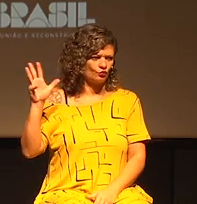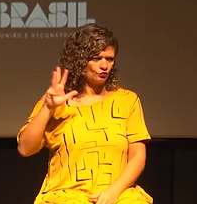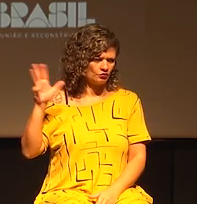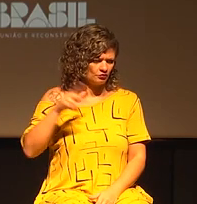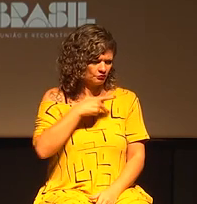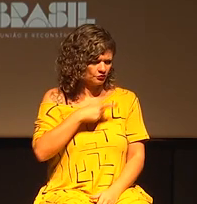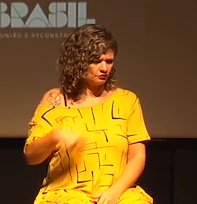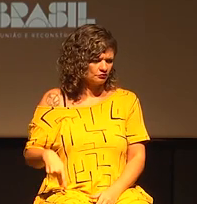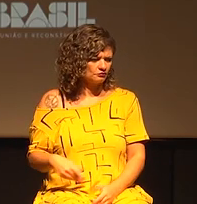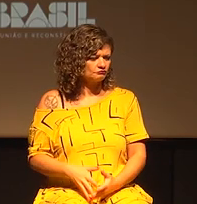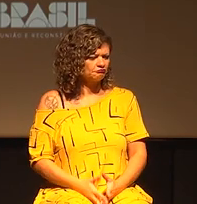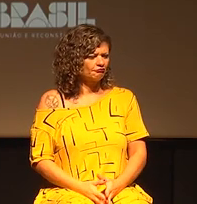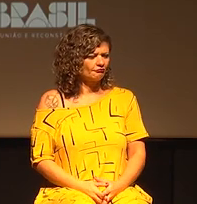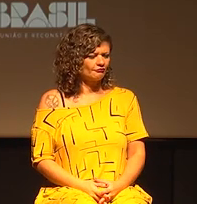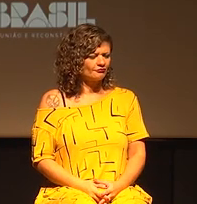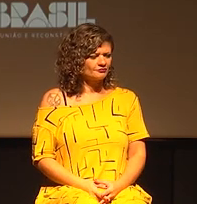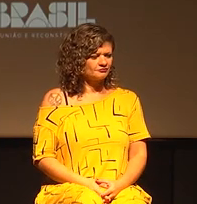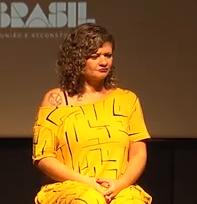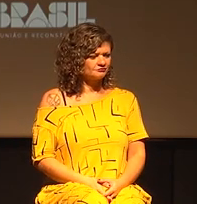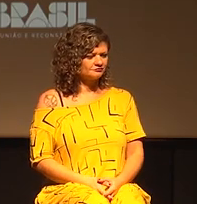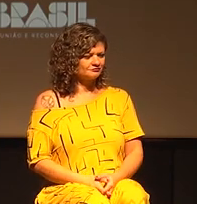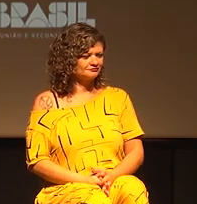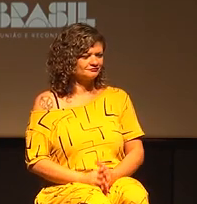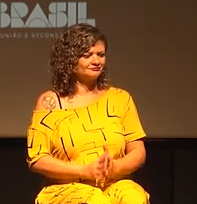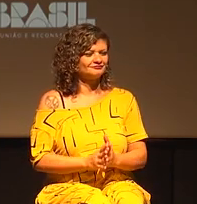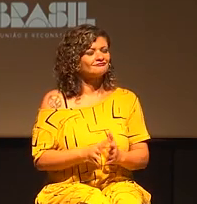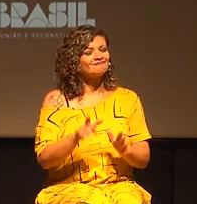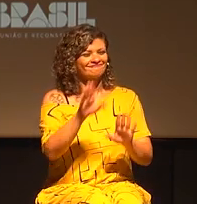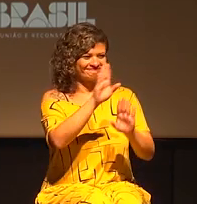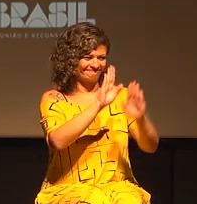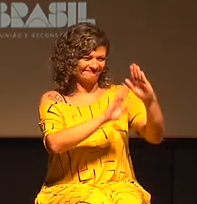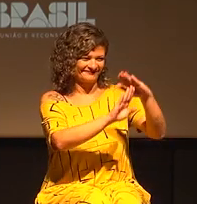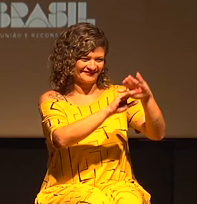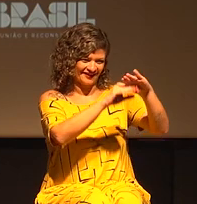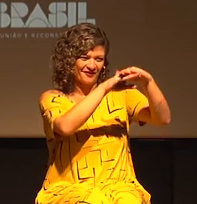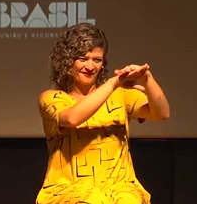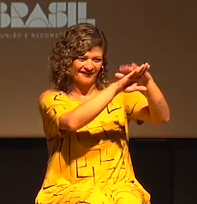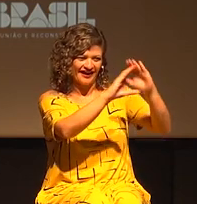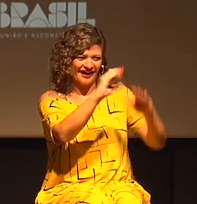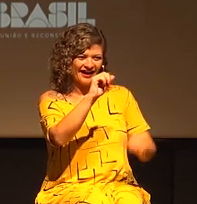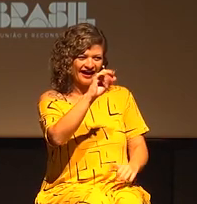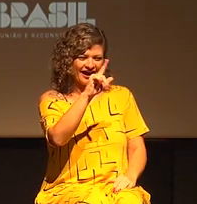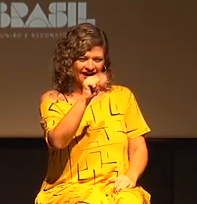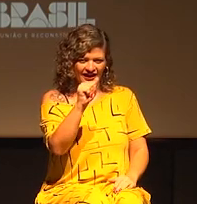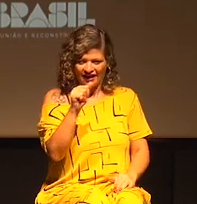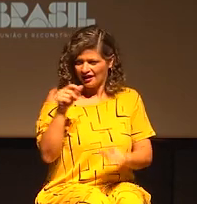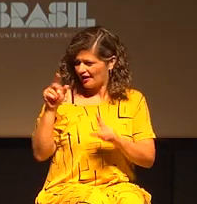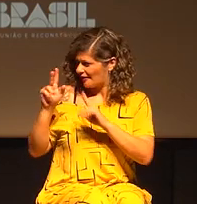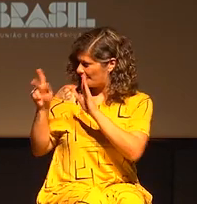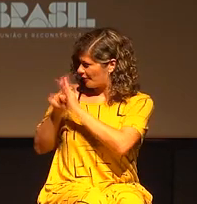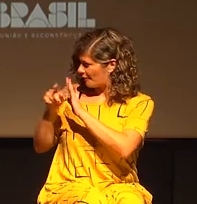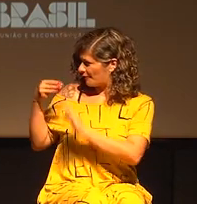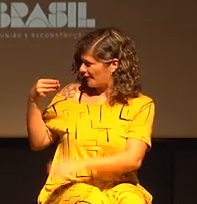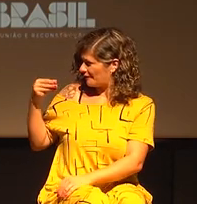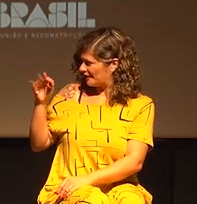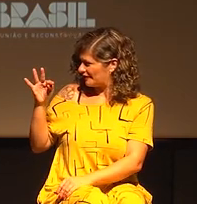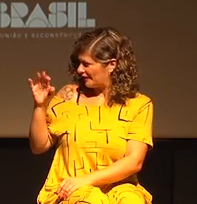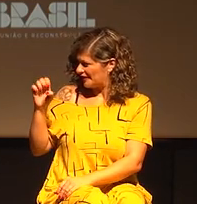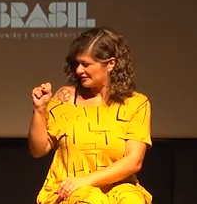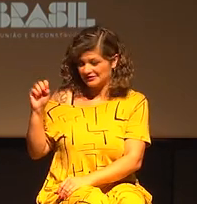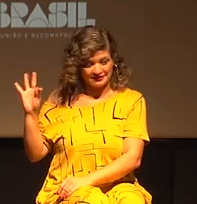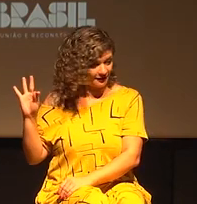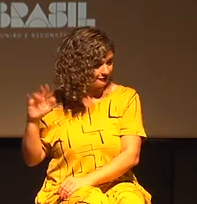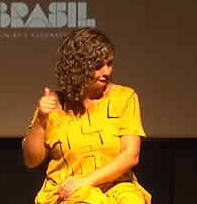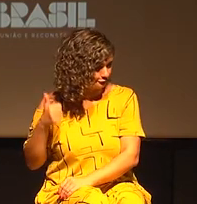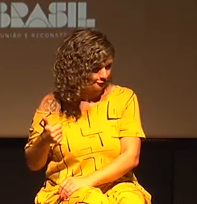presidente da república aí quais as outras segura aí Carla nota Aí é Carla é do é do MST ela não é do PT Mas tudo bem